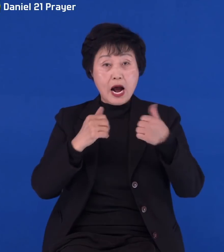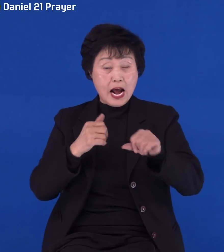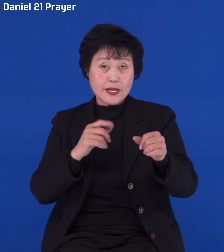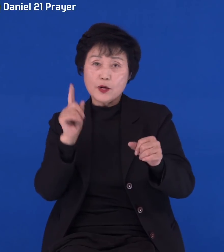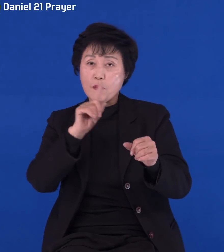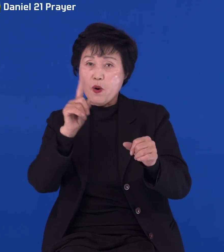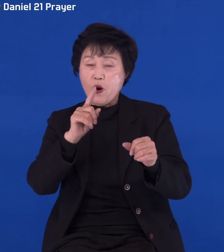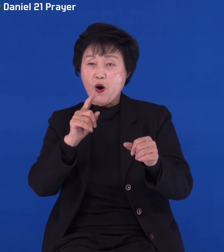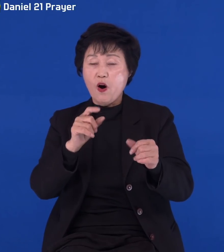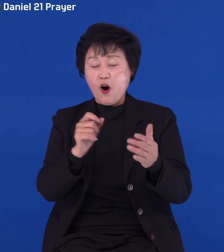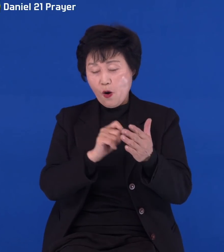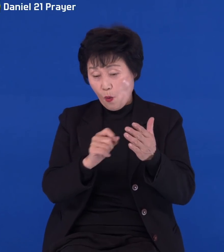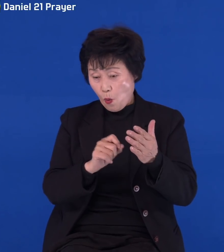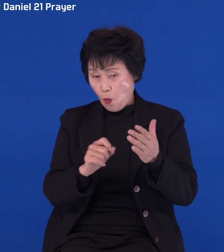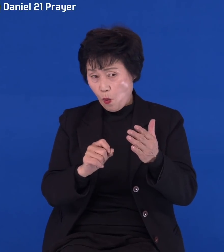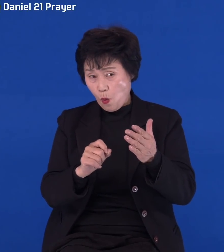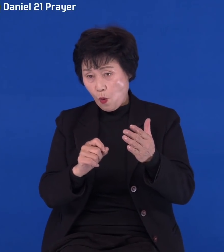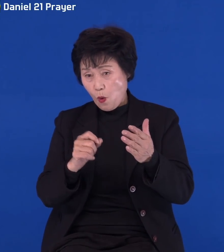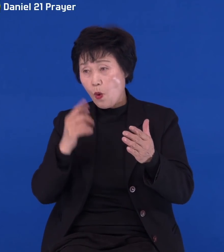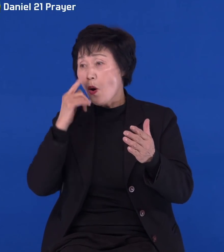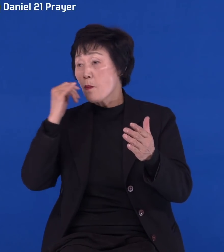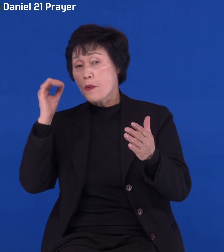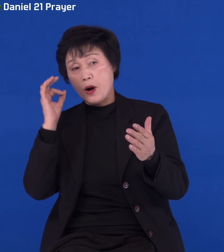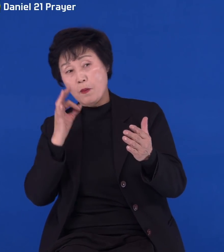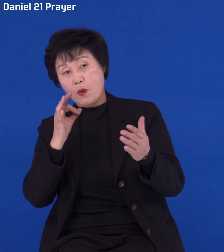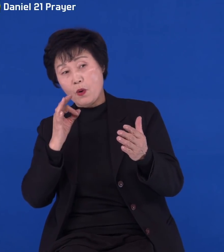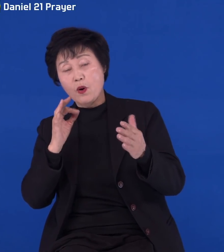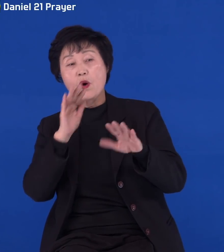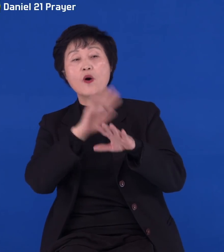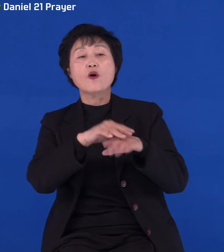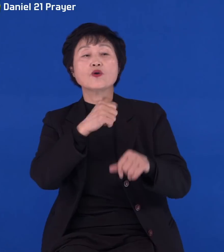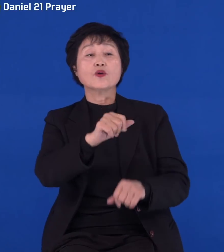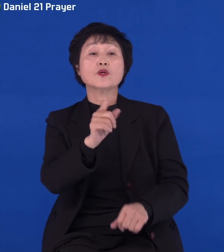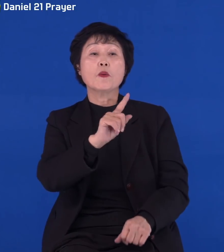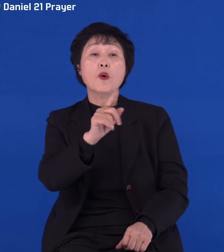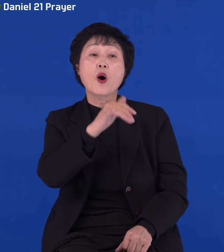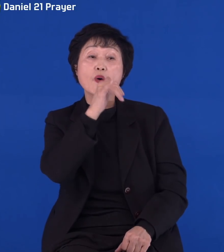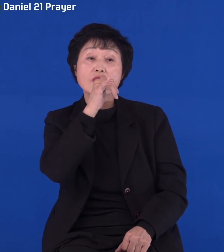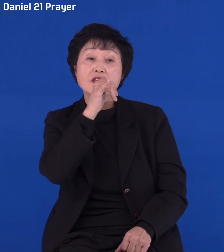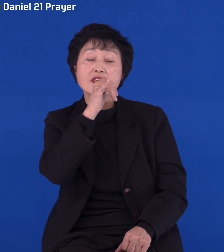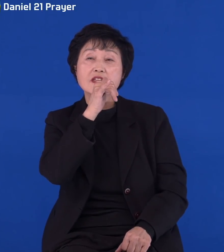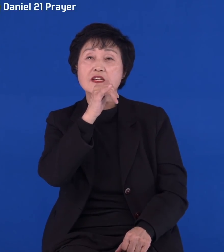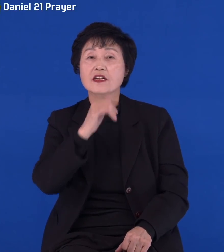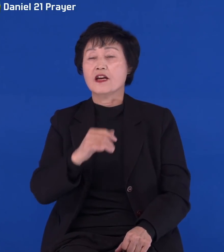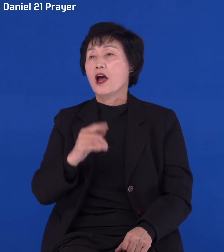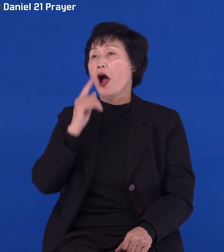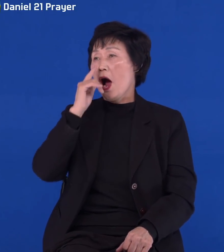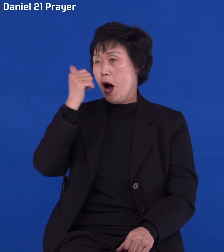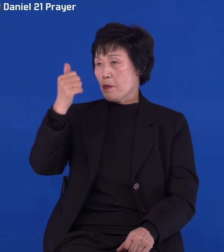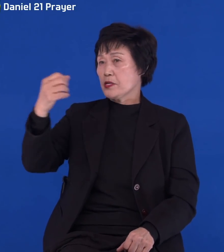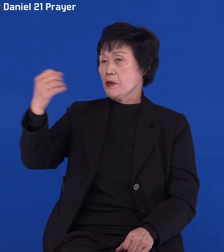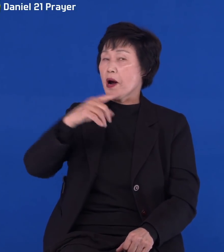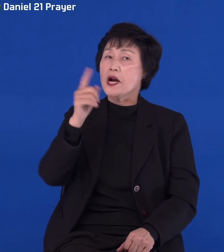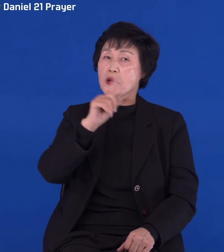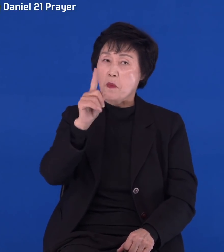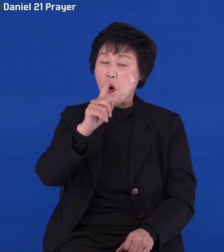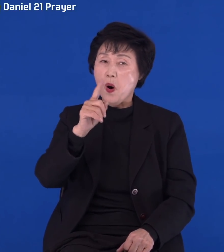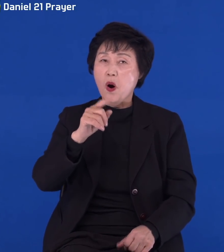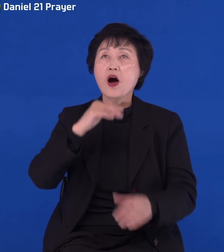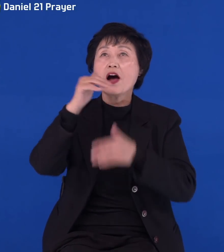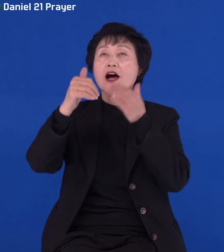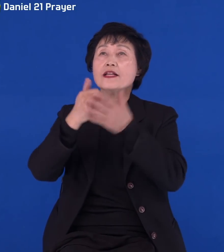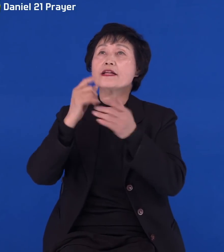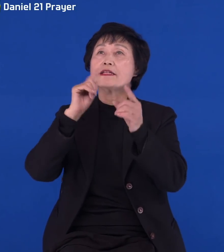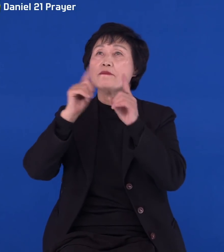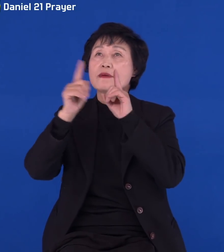다른 건 다 잊어버려도 하나님의 말씀은 기록하여 기억하라고 했습니다. 얼마나 똑똑한지. 여러분도 제 말은 오늘 다 잊어버려도